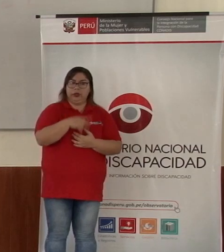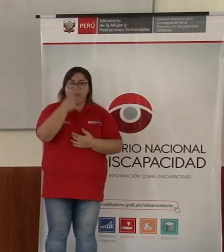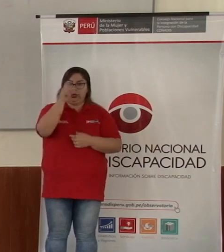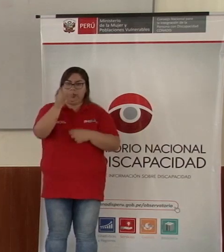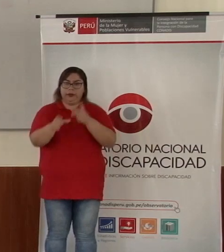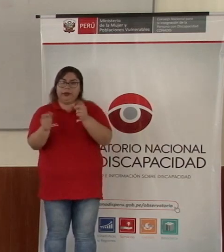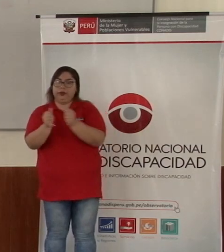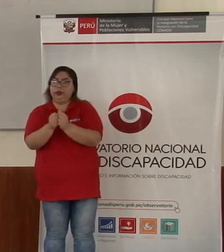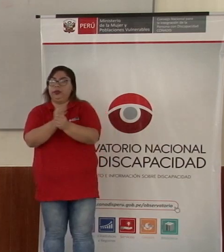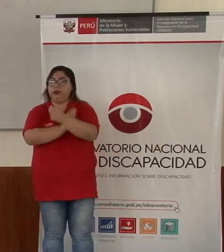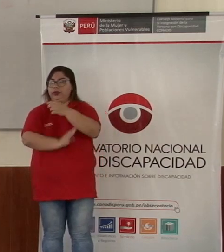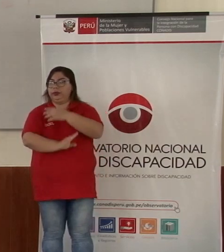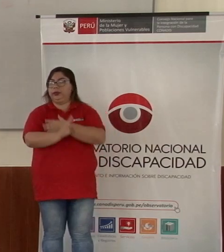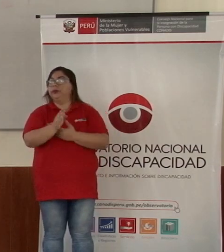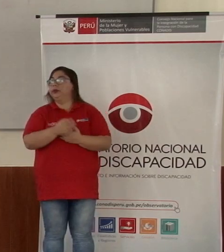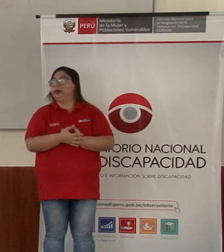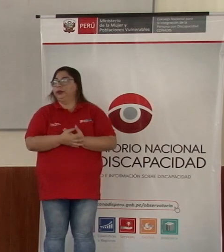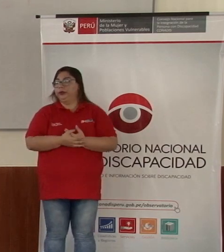persona con discapacidad?